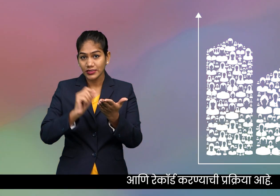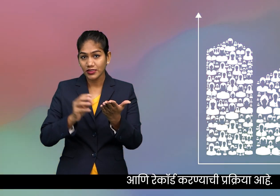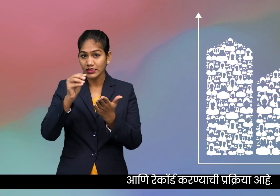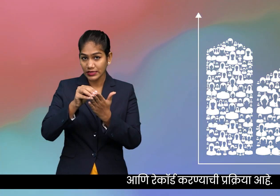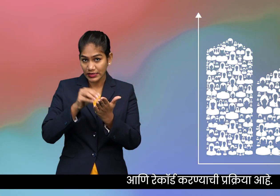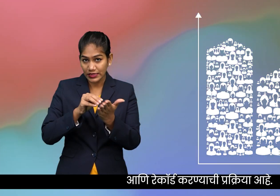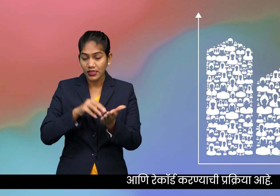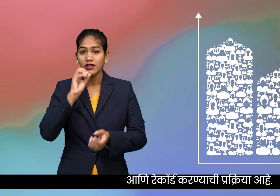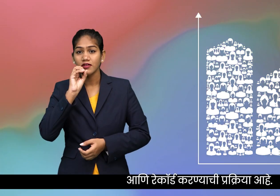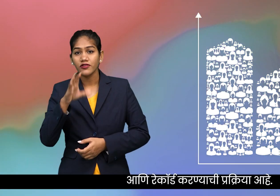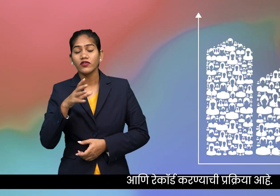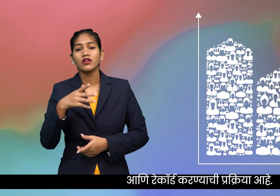आणि रेकॉर्ड करण्याची प्रक्रिया आहे.